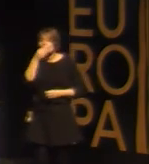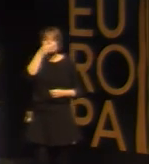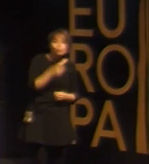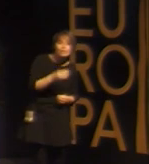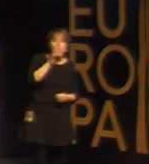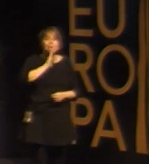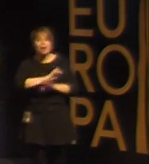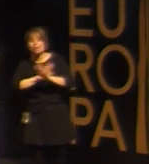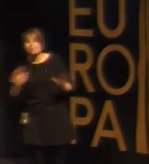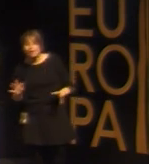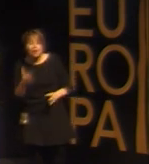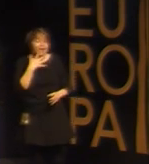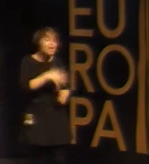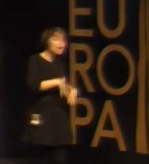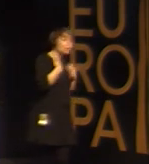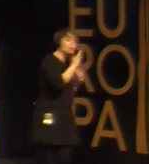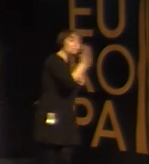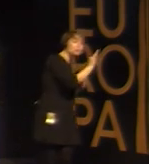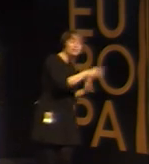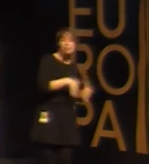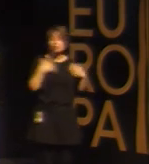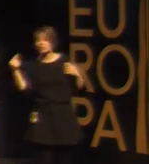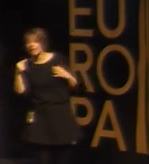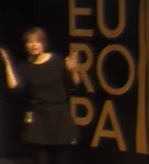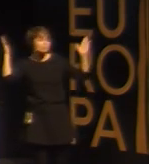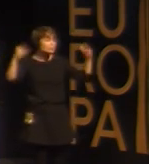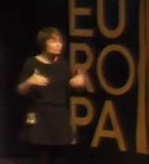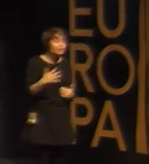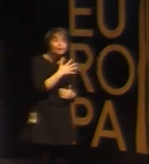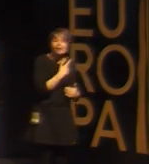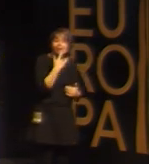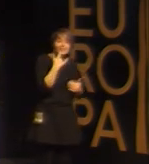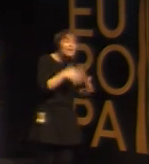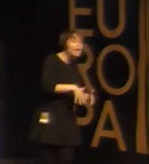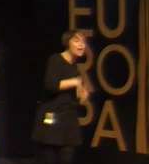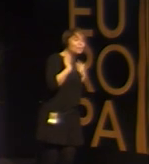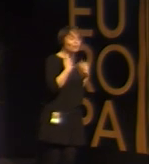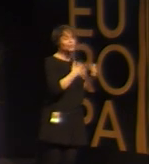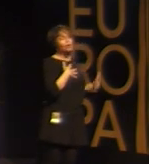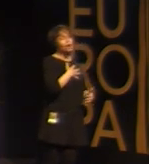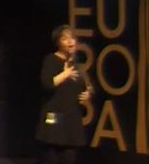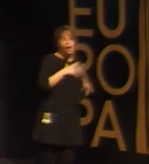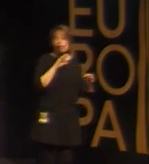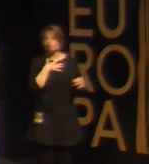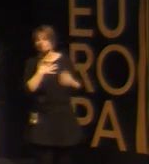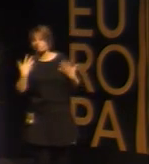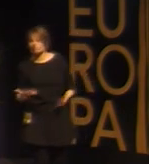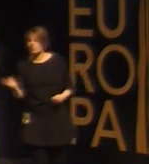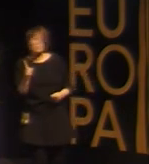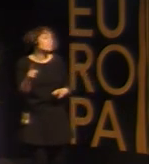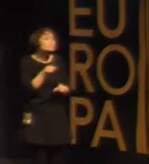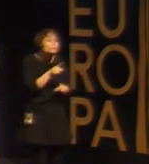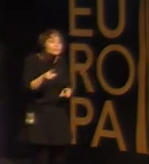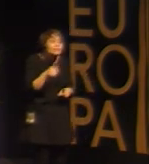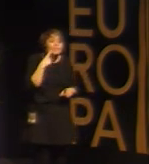ni malas no hay emociones positivas ni emociones negativas no hay emociones agradables ni emociones desagradables ni siquiera es eso